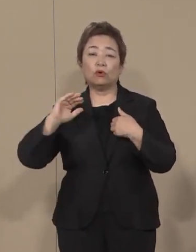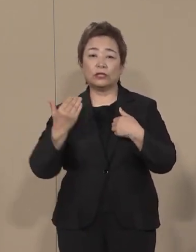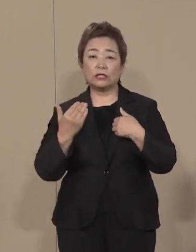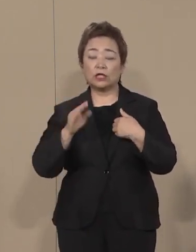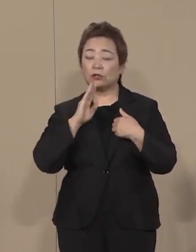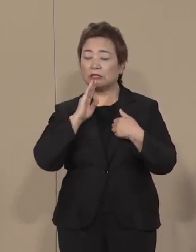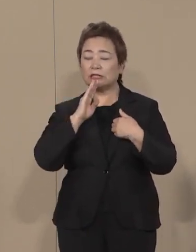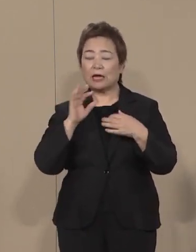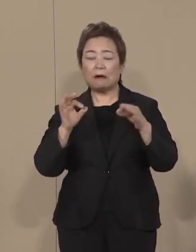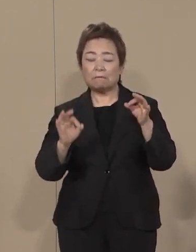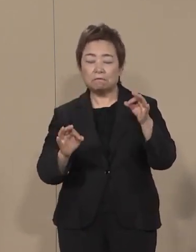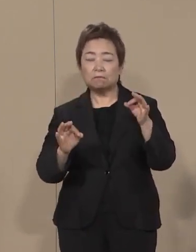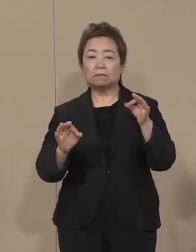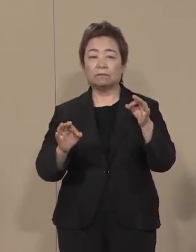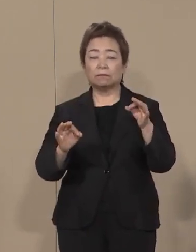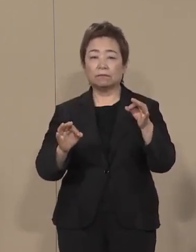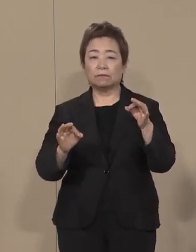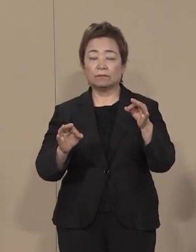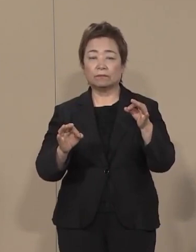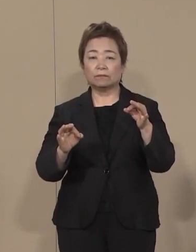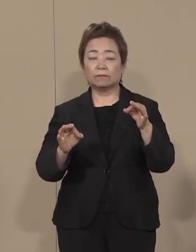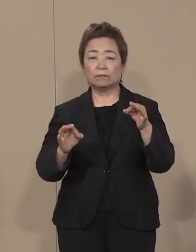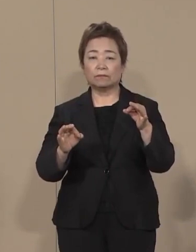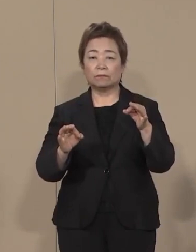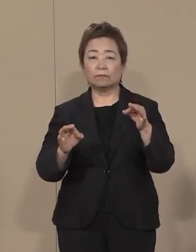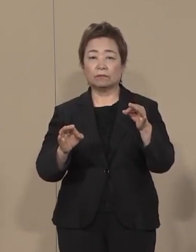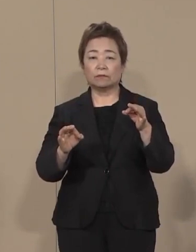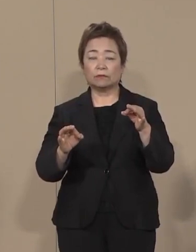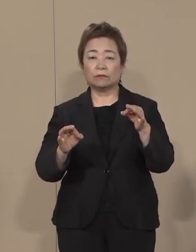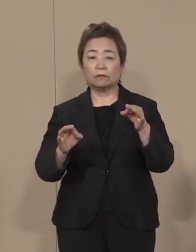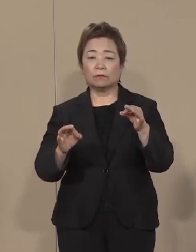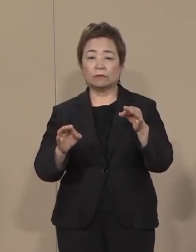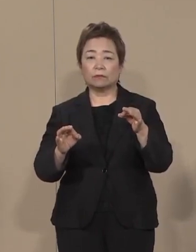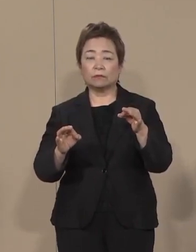実際はそうなっておらつね上がってもらい